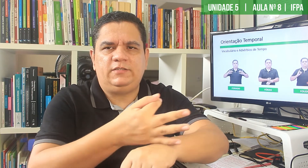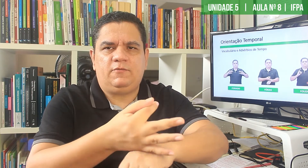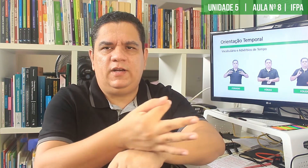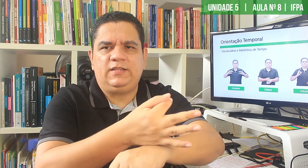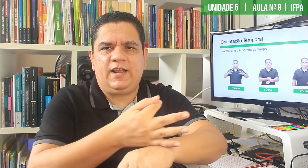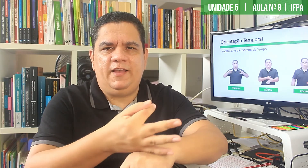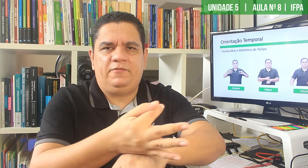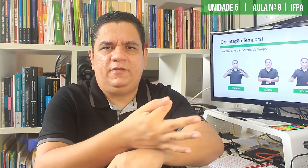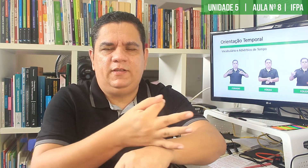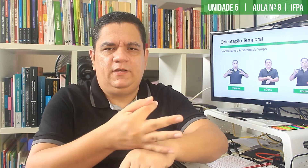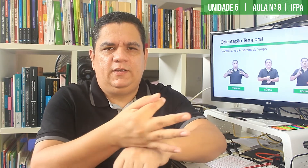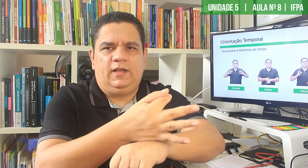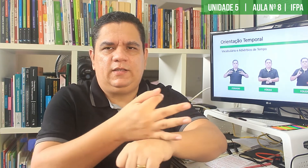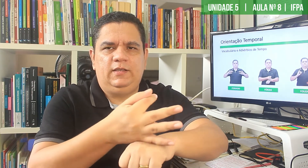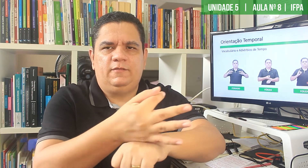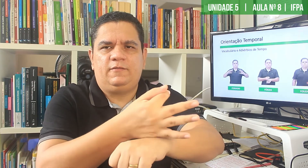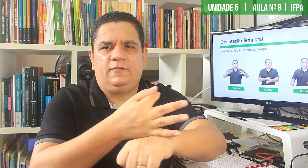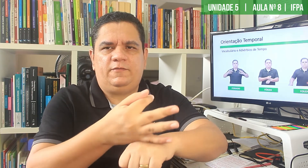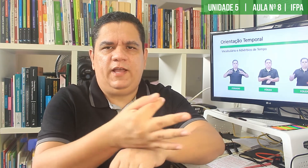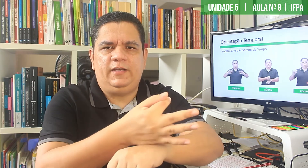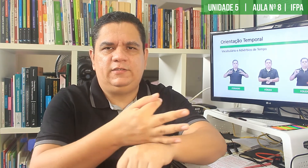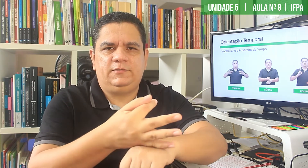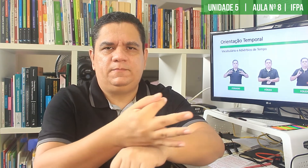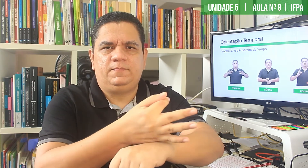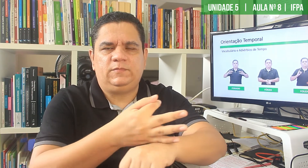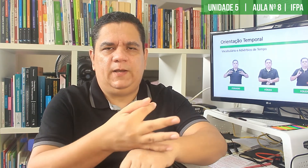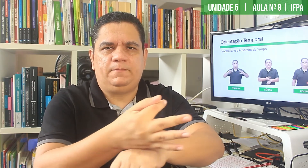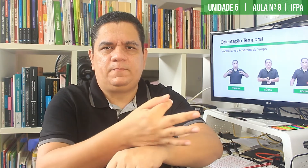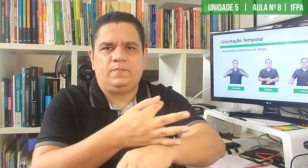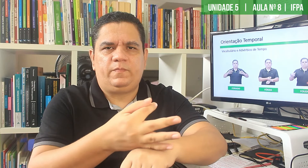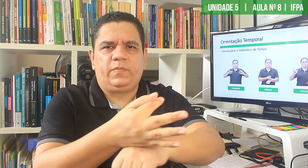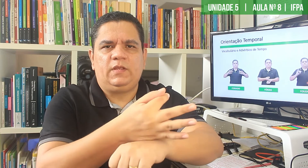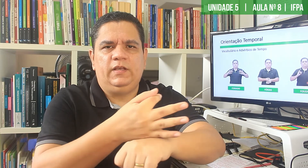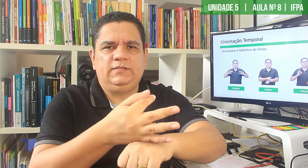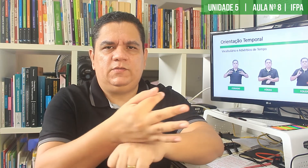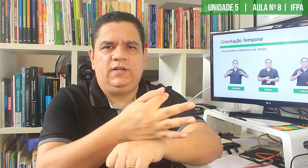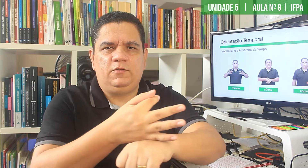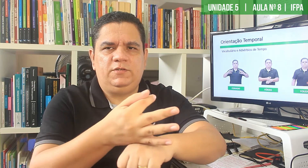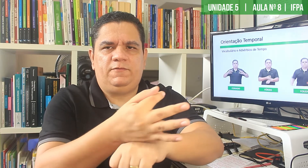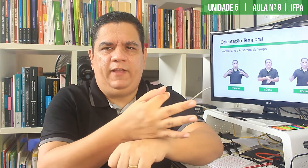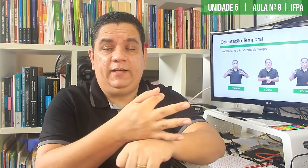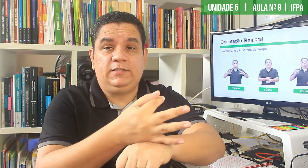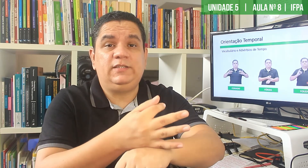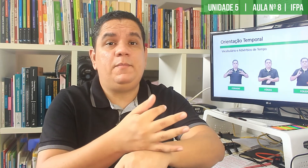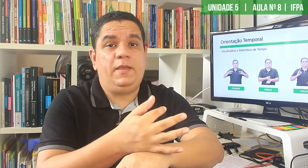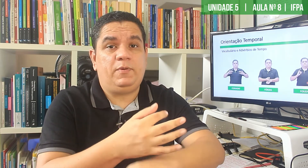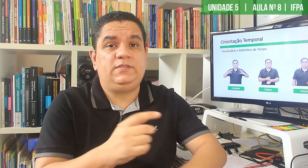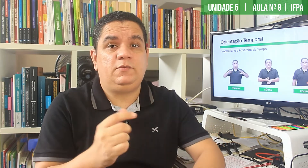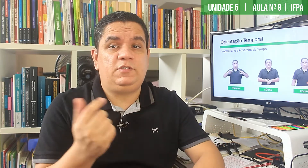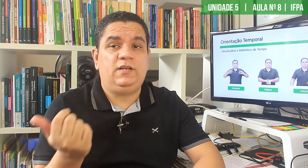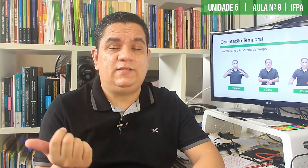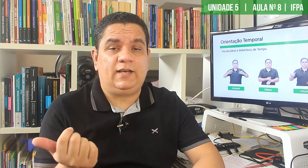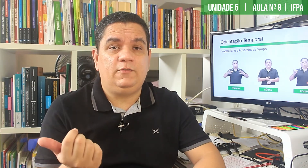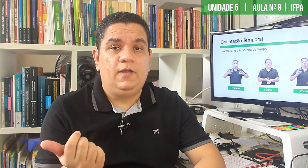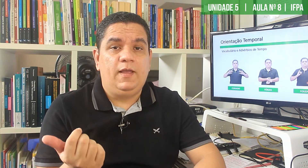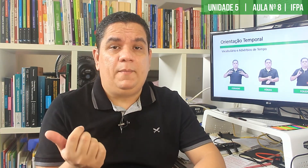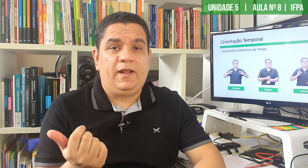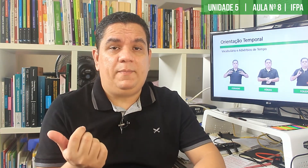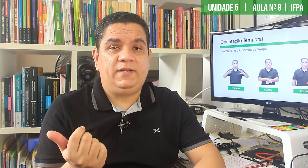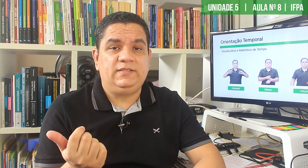com a letra F aqui. Férias, tá? Esse é o sinal de férias, que também pode ser utilizado para